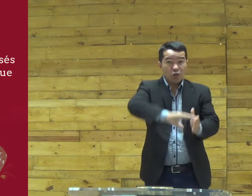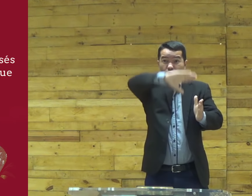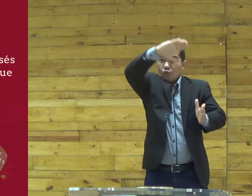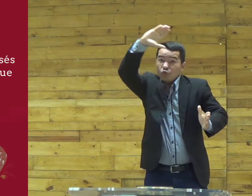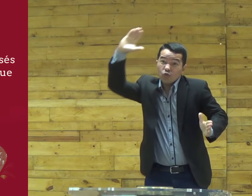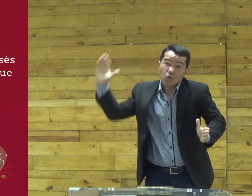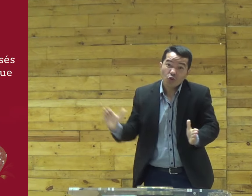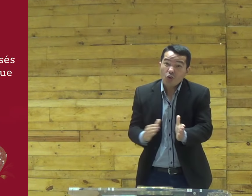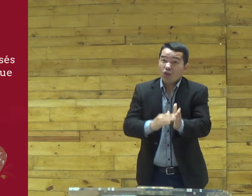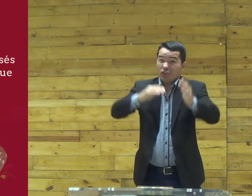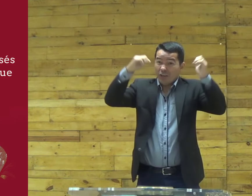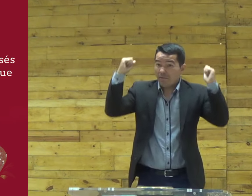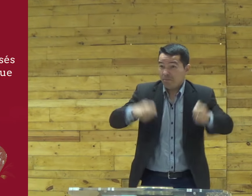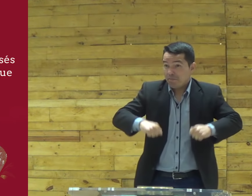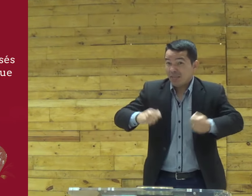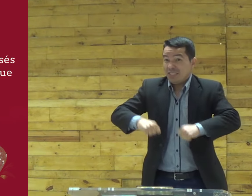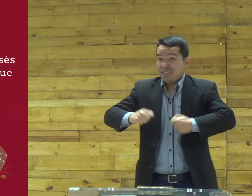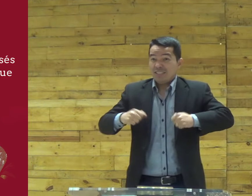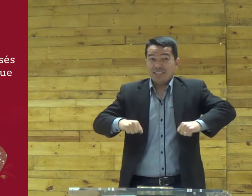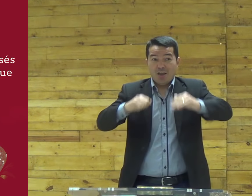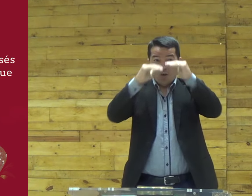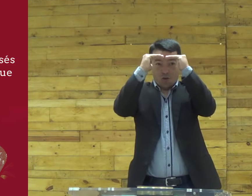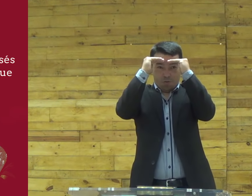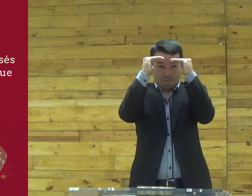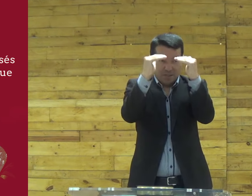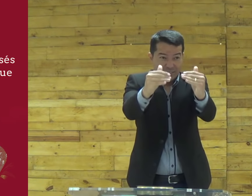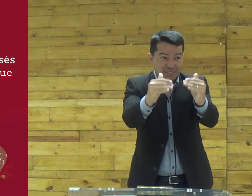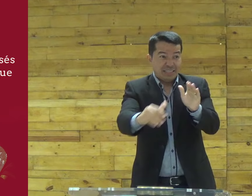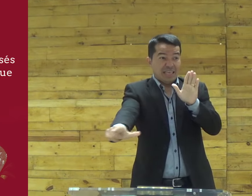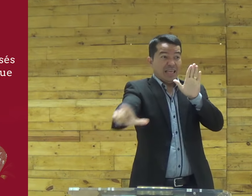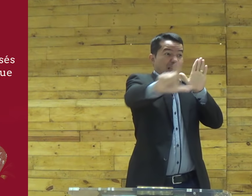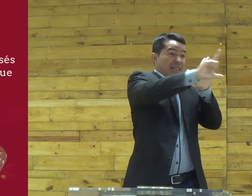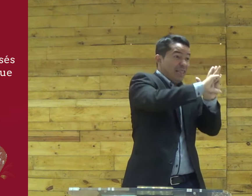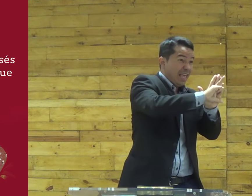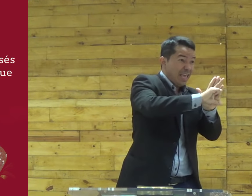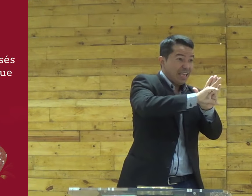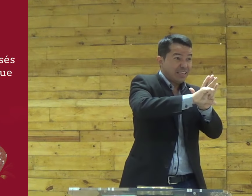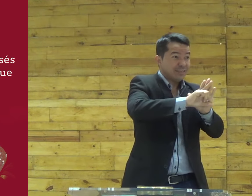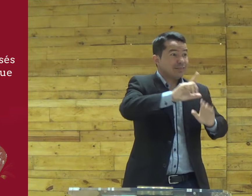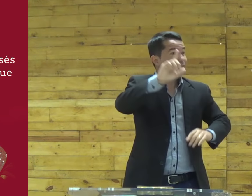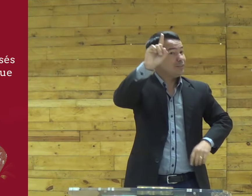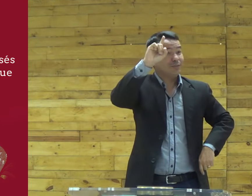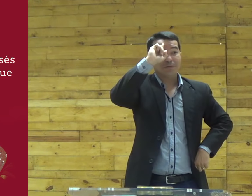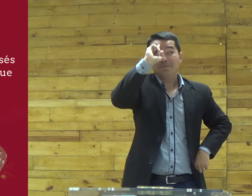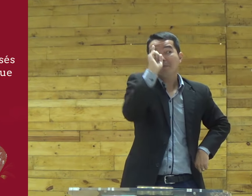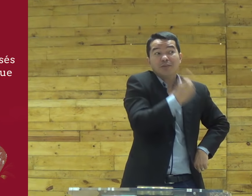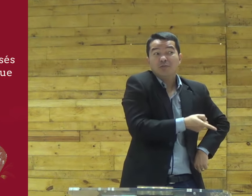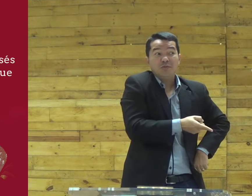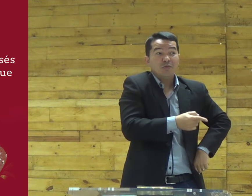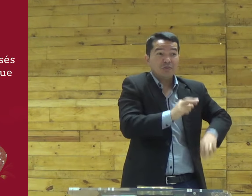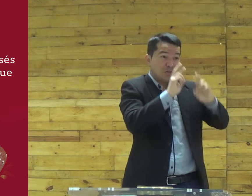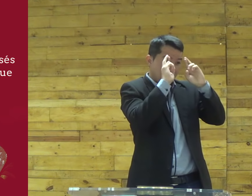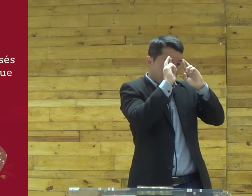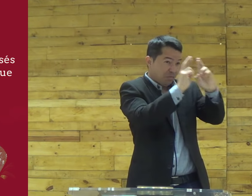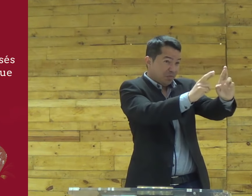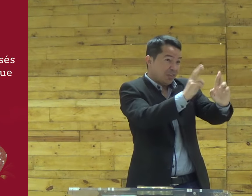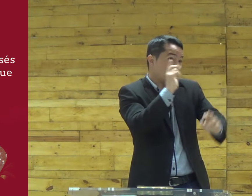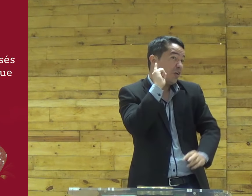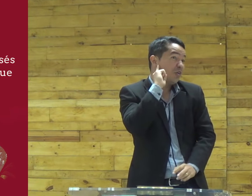lei. Todas as pessoas, todos precisavam obedecer a lei de Deus. São mandamentos